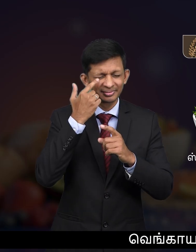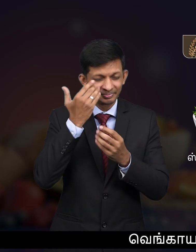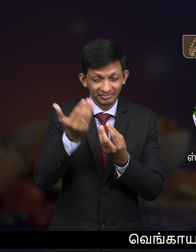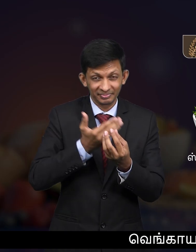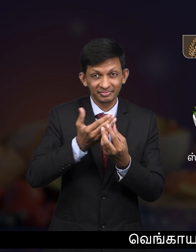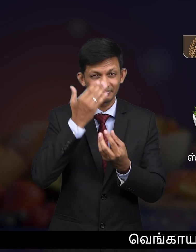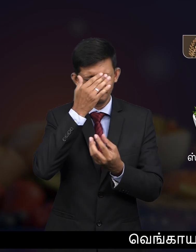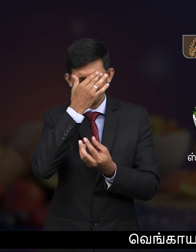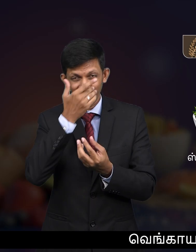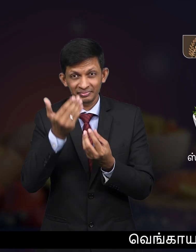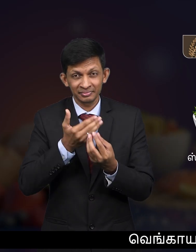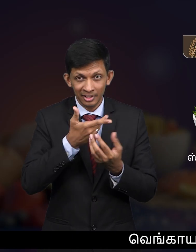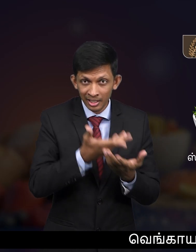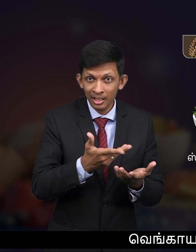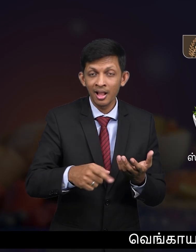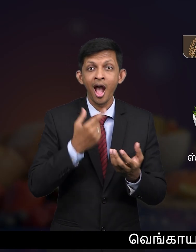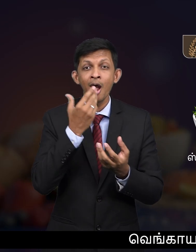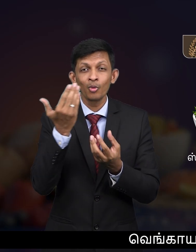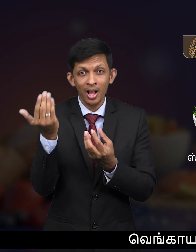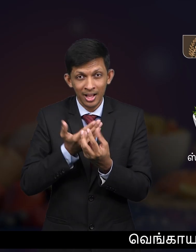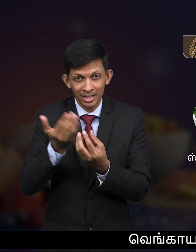வெங்காயம், உருளைக்கிழங்கு.